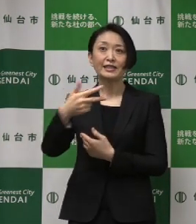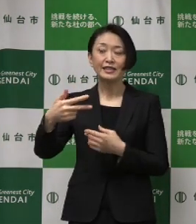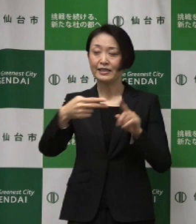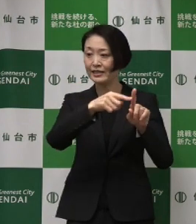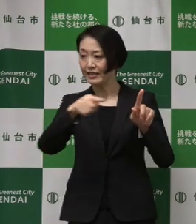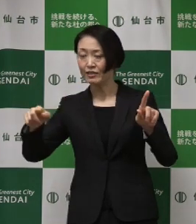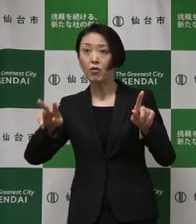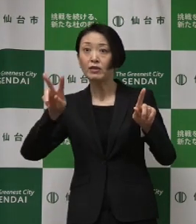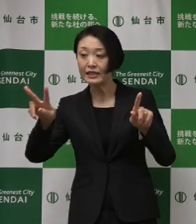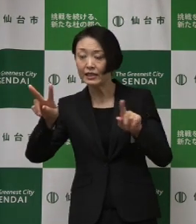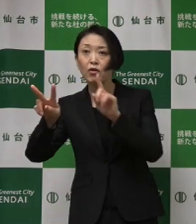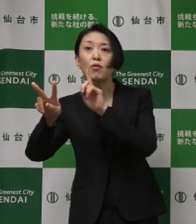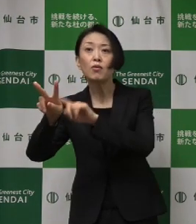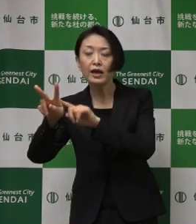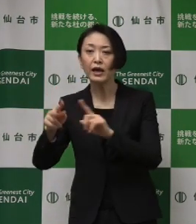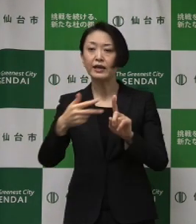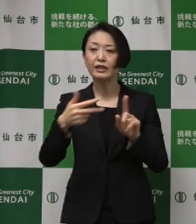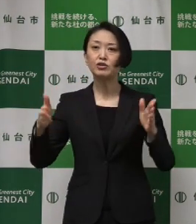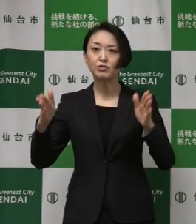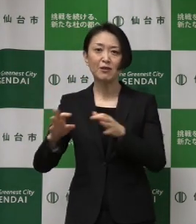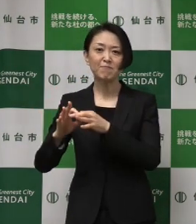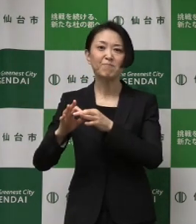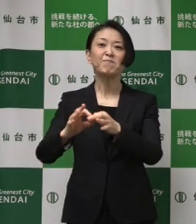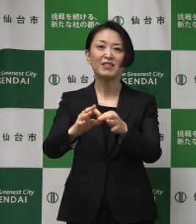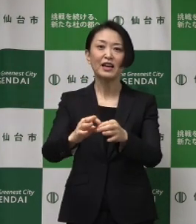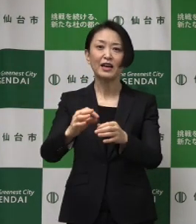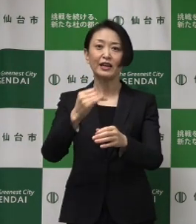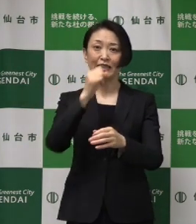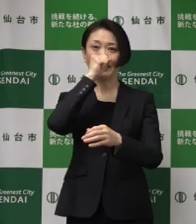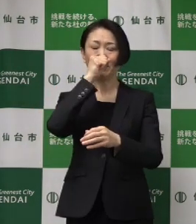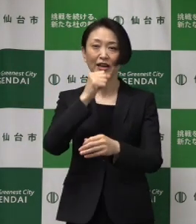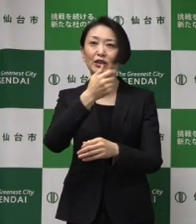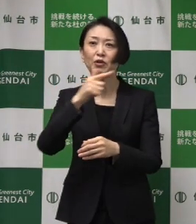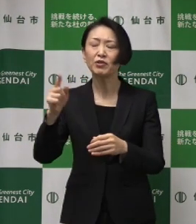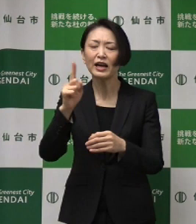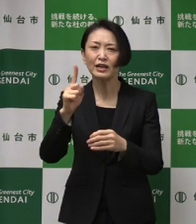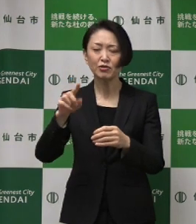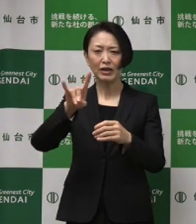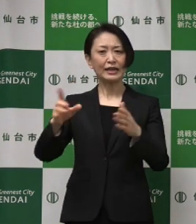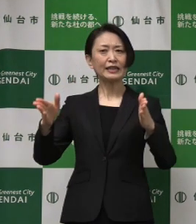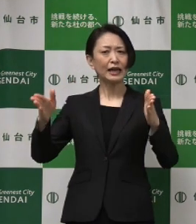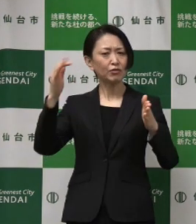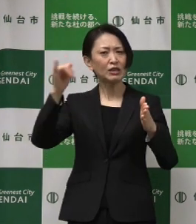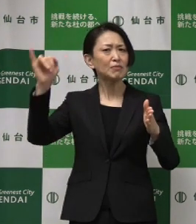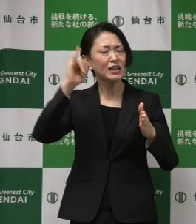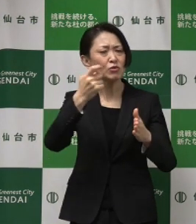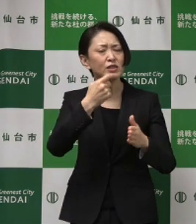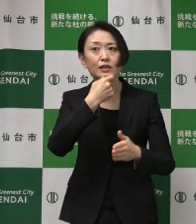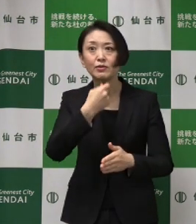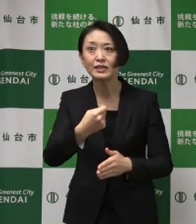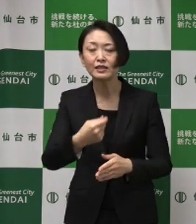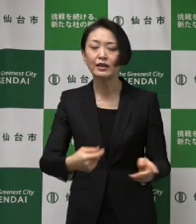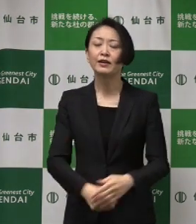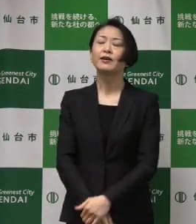週間続いたらばとか、何かそういったスパについてのイメージっていうのはどう思っていたらいいのかなと思いました。 これ